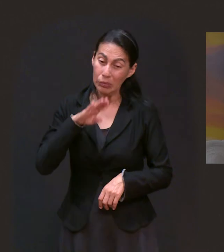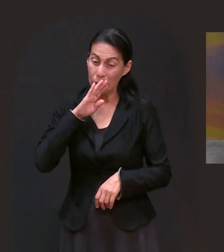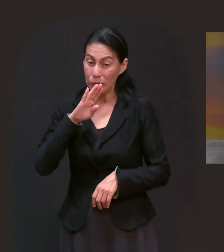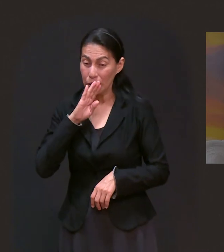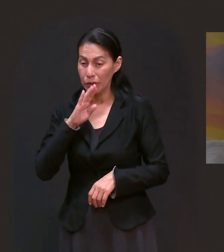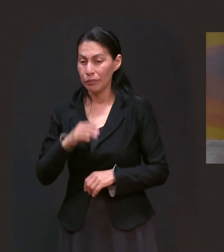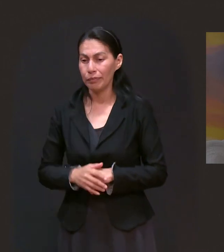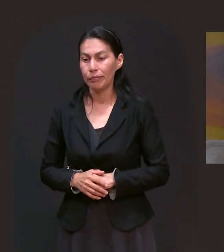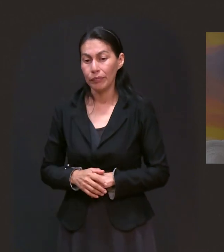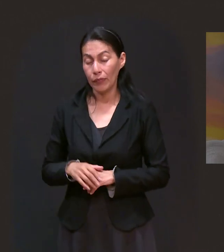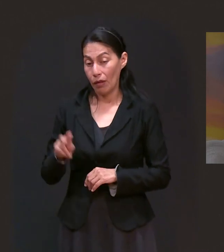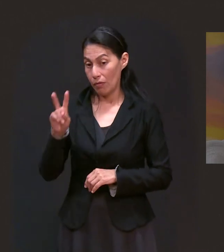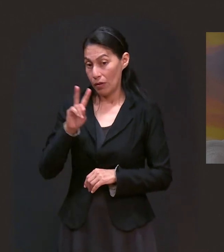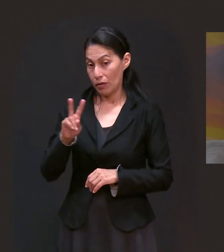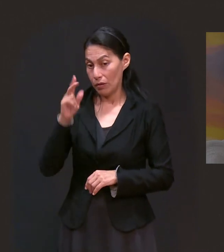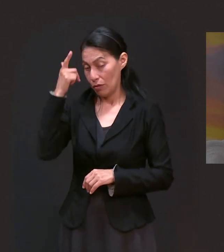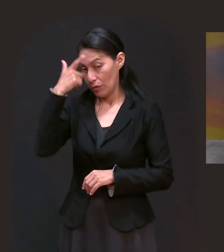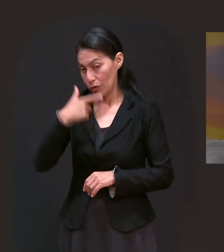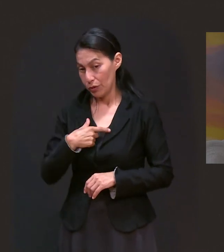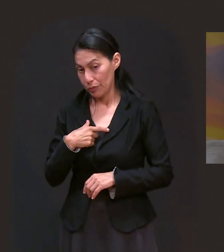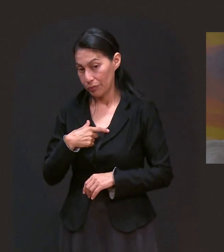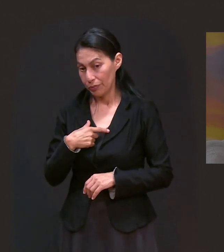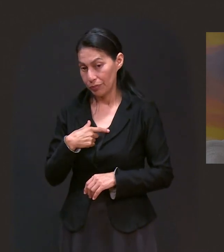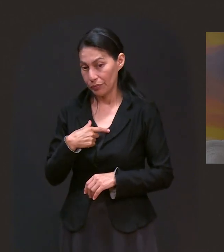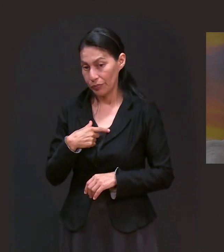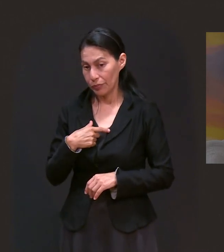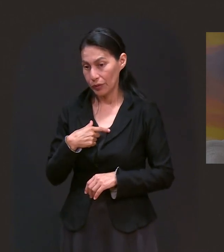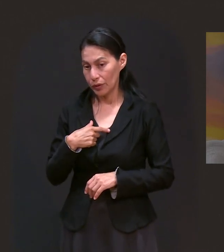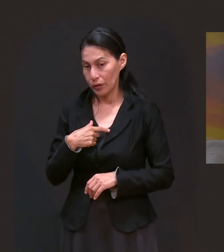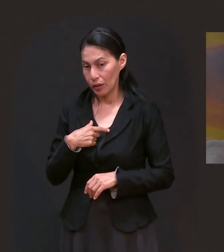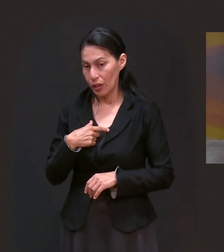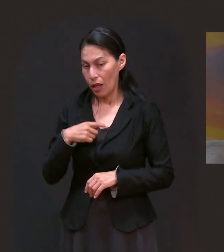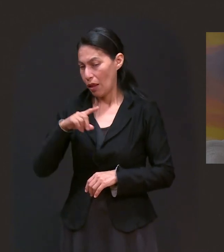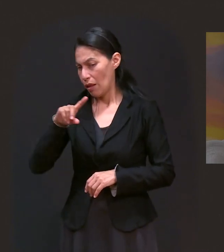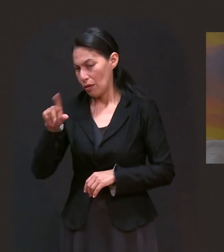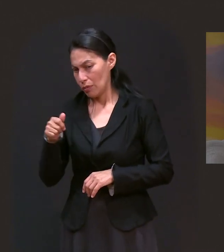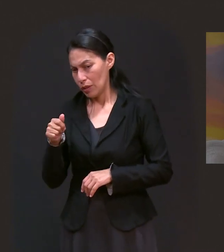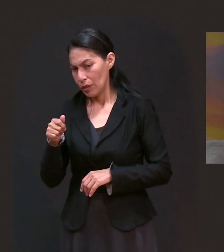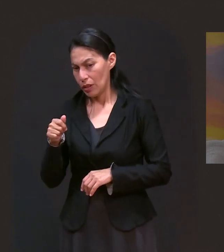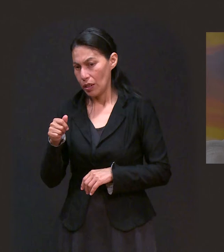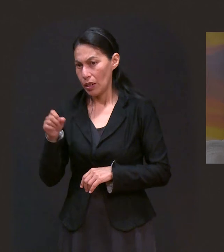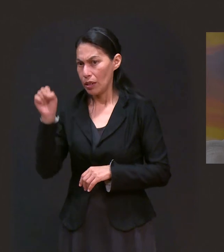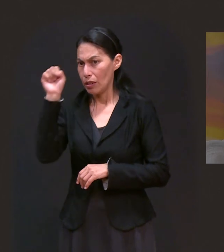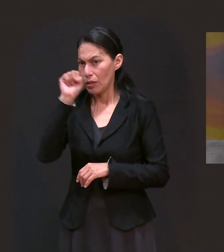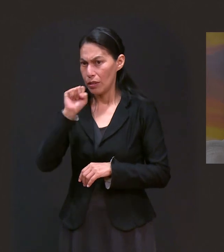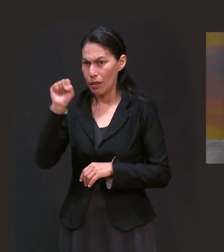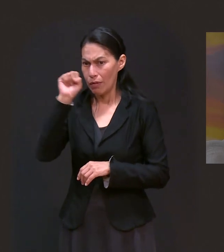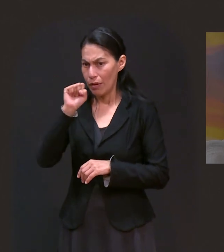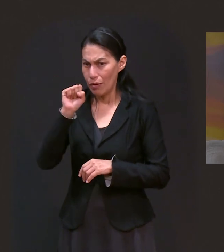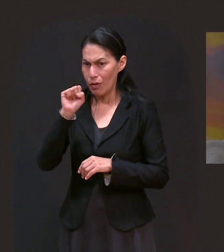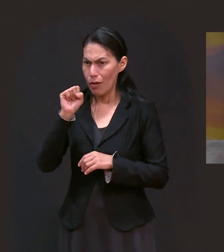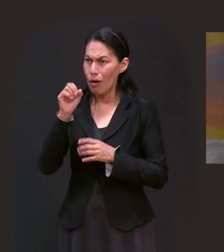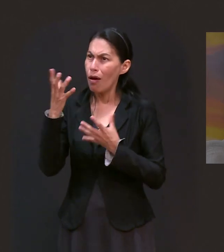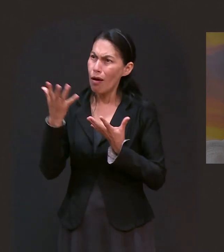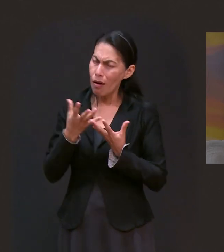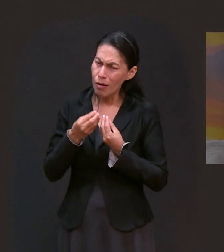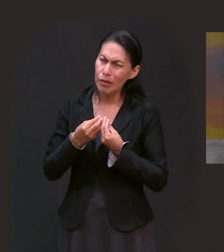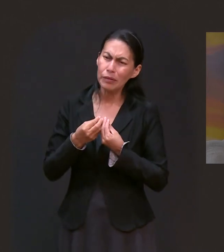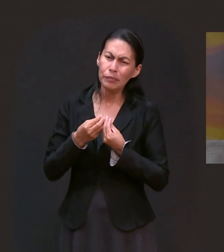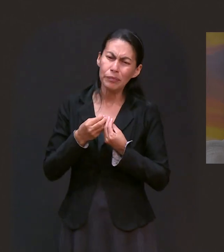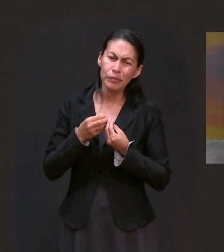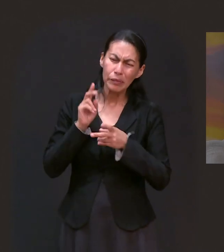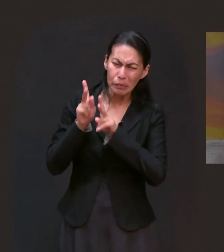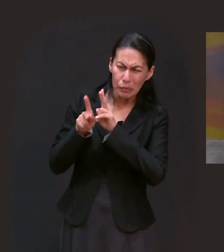recuerdo un viernes de noche y mi hermana específicamente después de la recepción de sábado